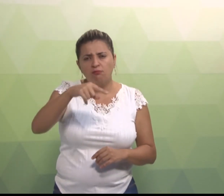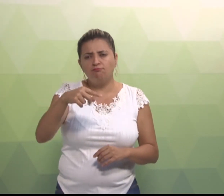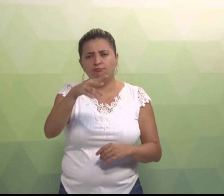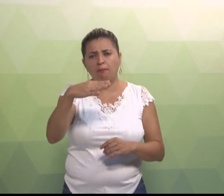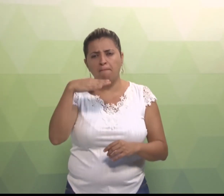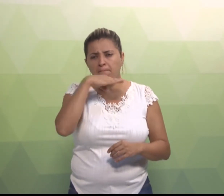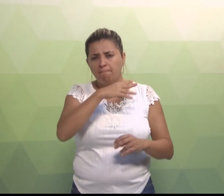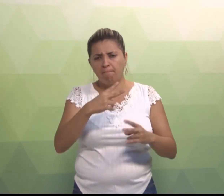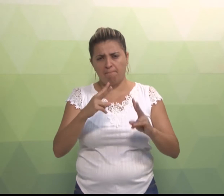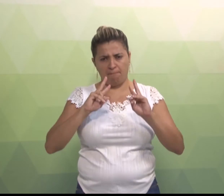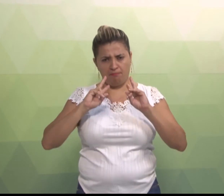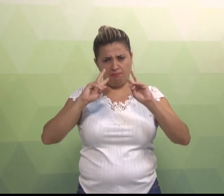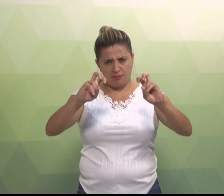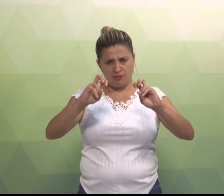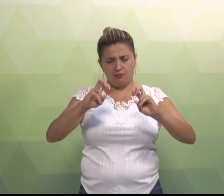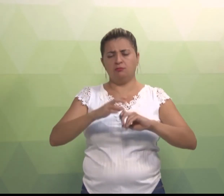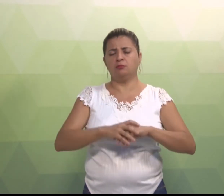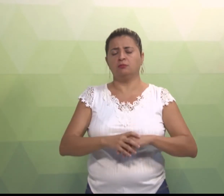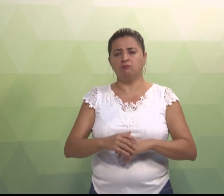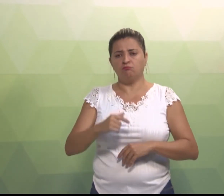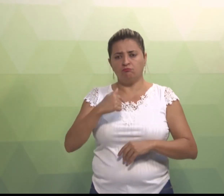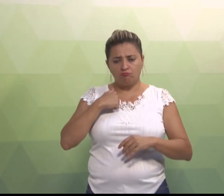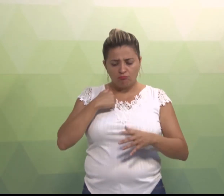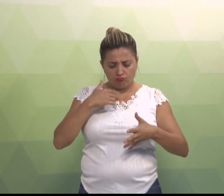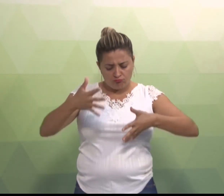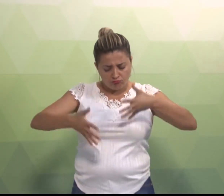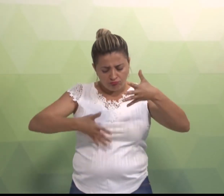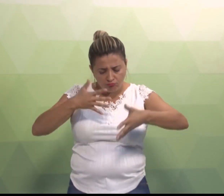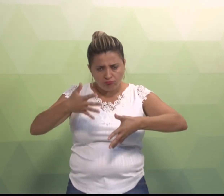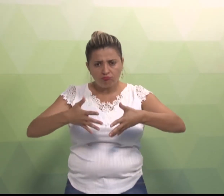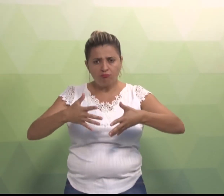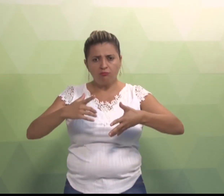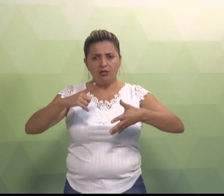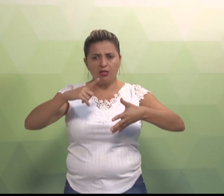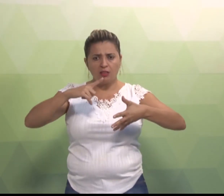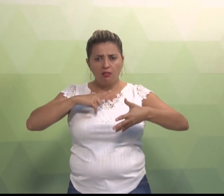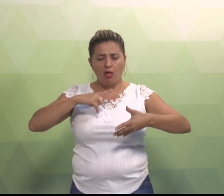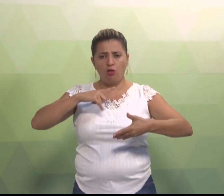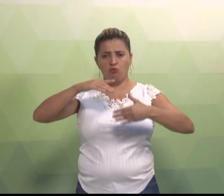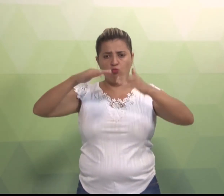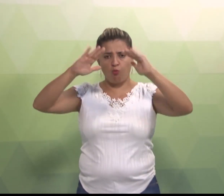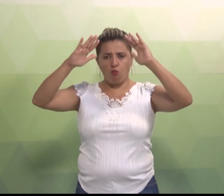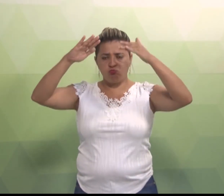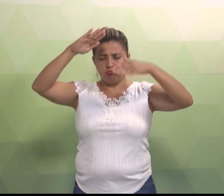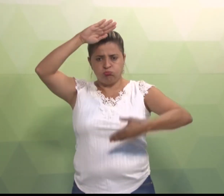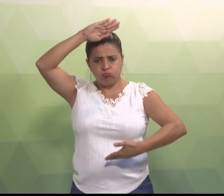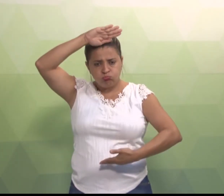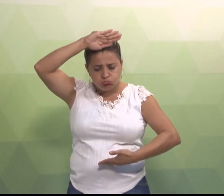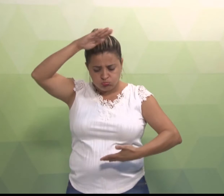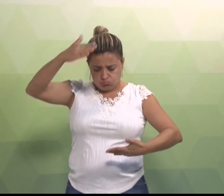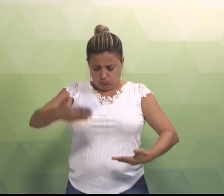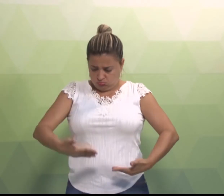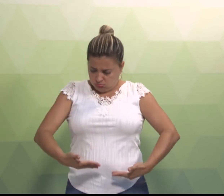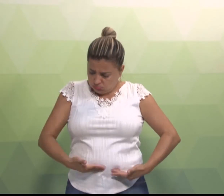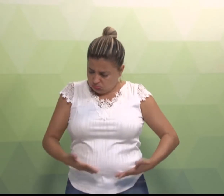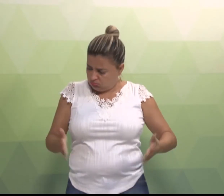Vocês perceberam que quando eu sinalizo, eu utilizo um